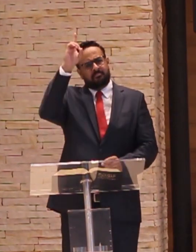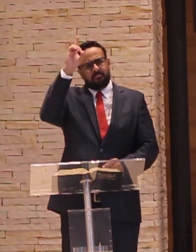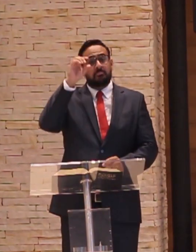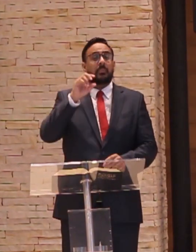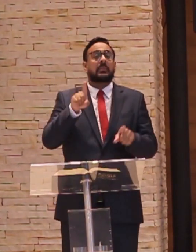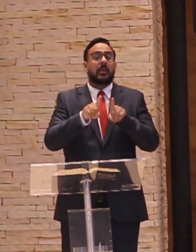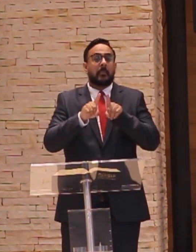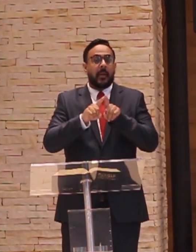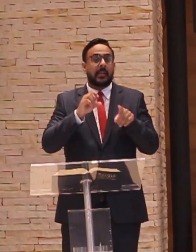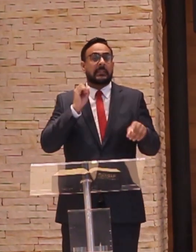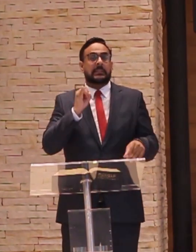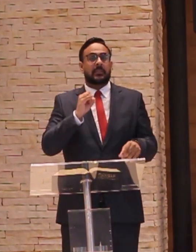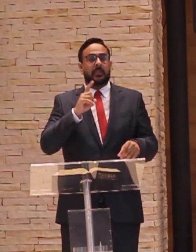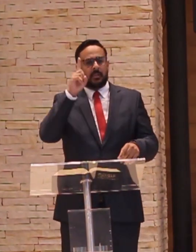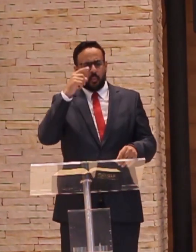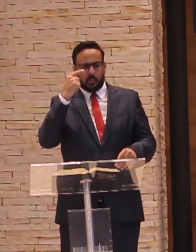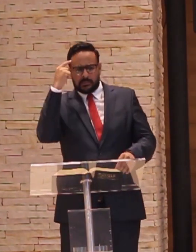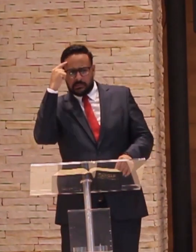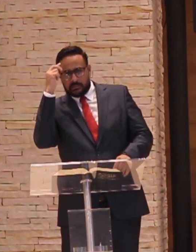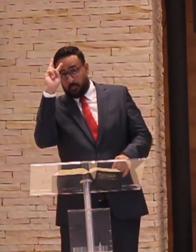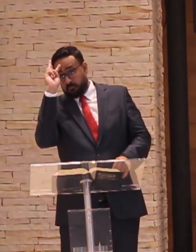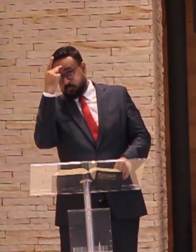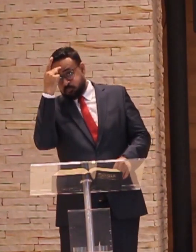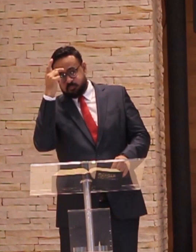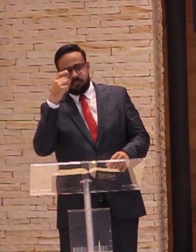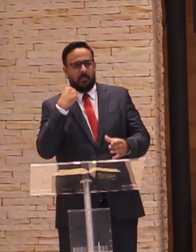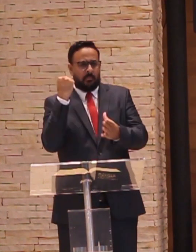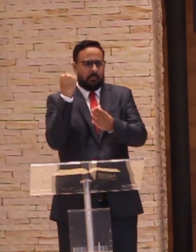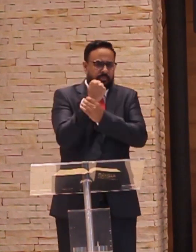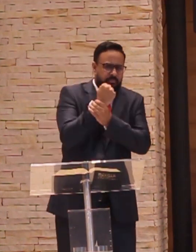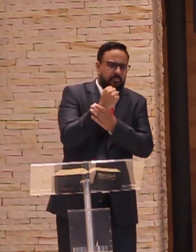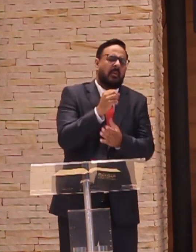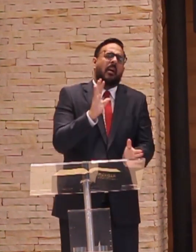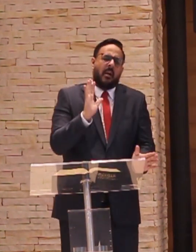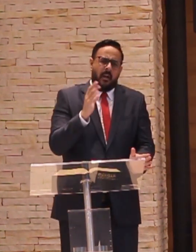glória, faria algum milagre, tomaria alguma decisão,